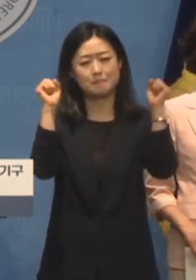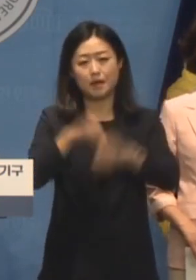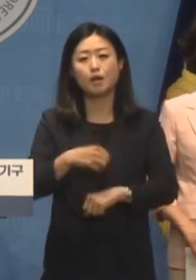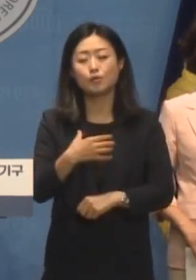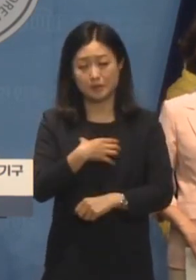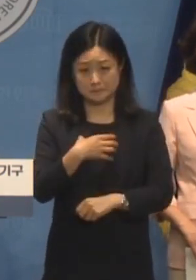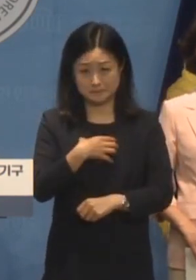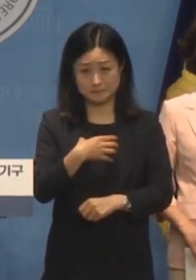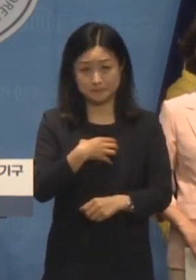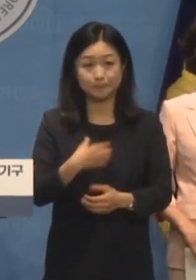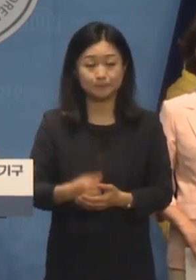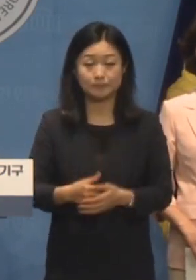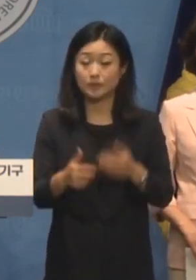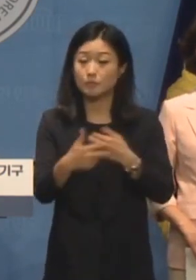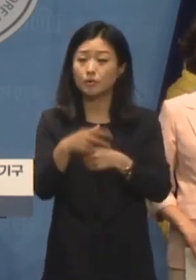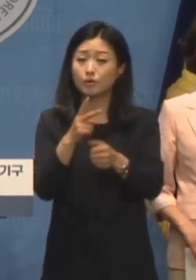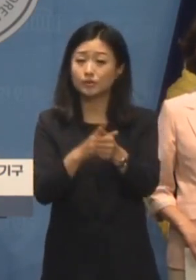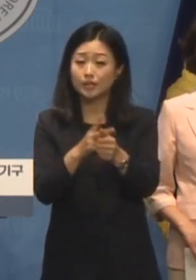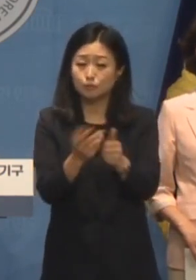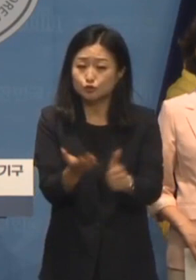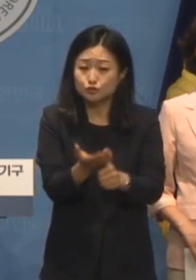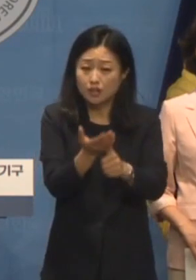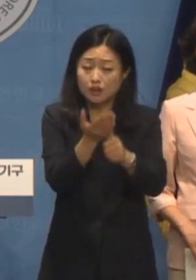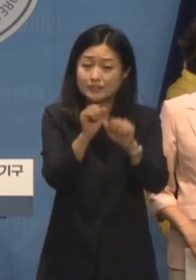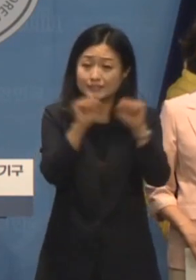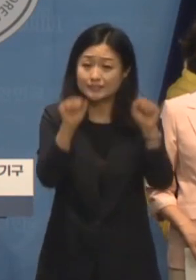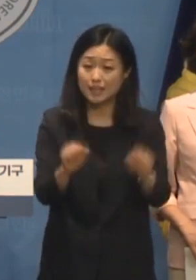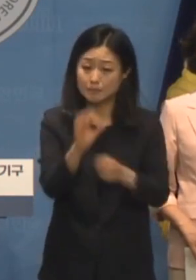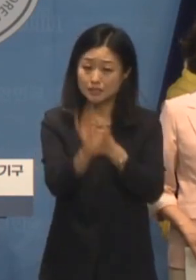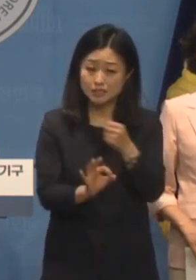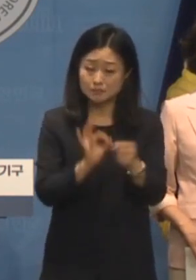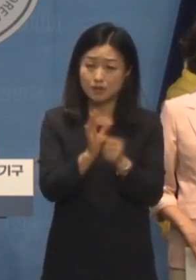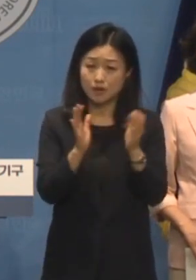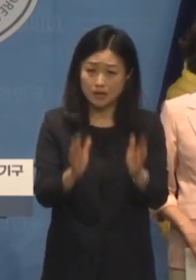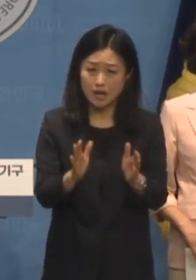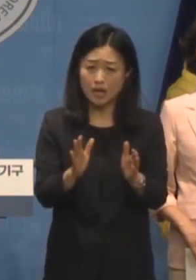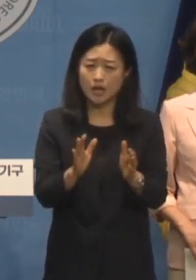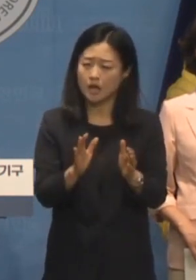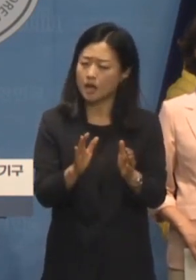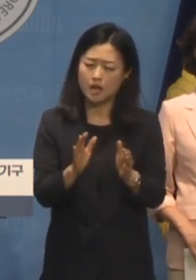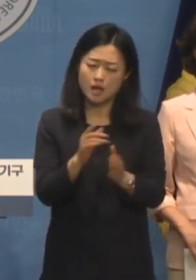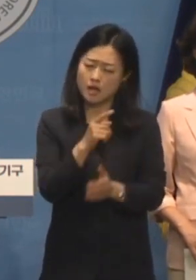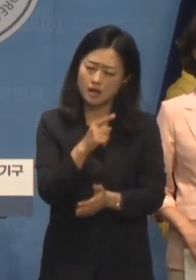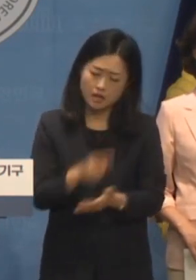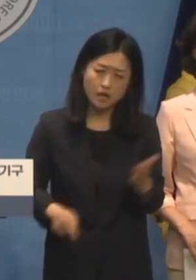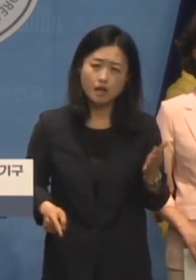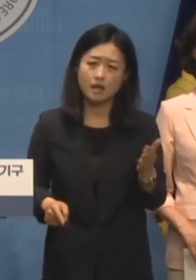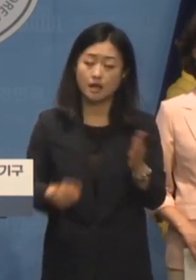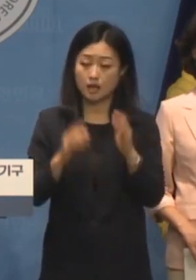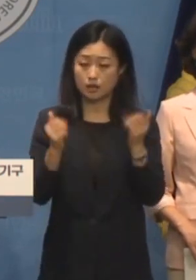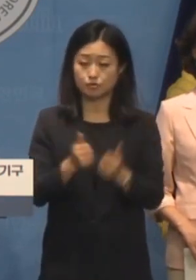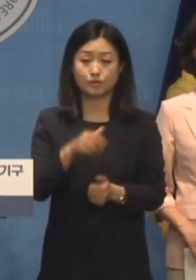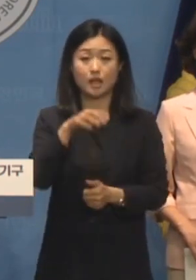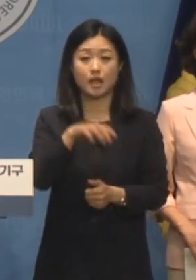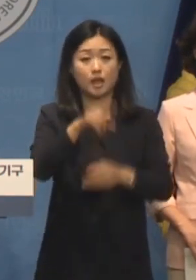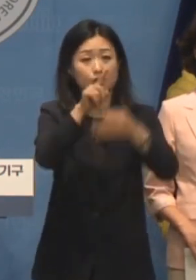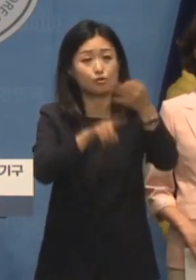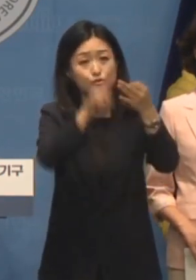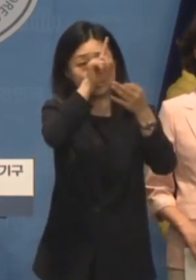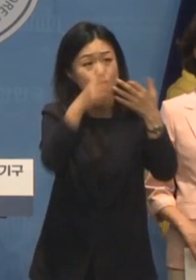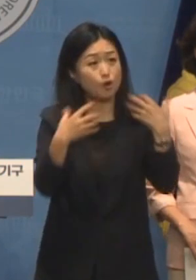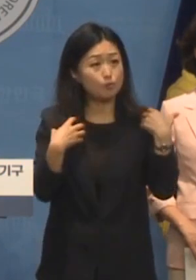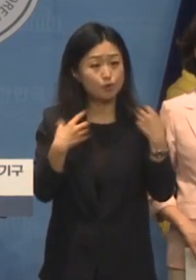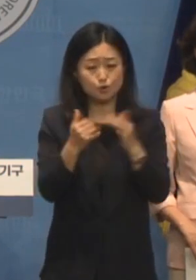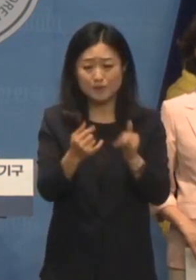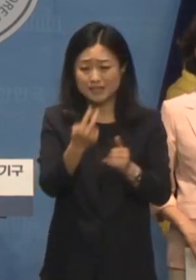걱정입니다 의사 육성 시스템은 10년 동안 큰 후유증이 남게 됐습니다 국회는 윤성열 정부가